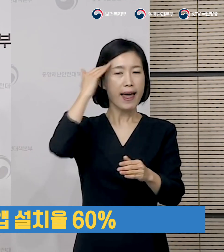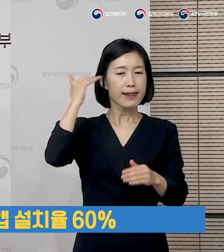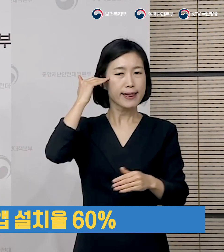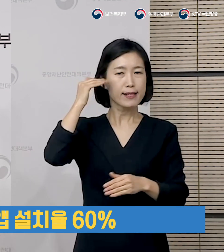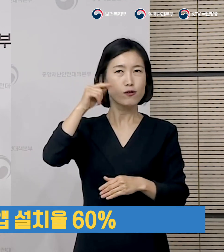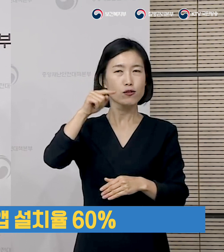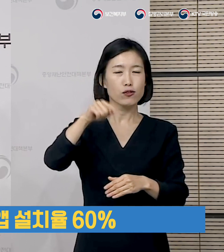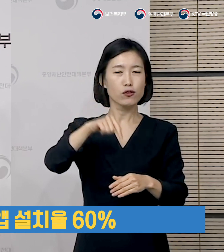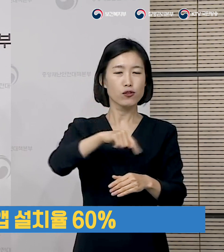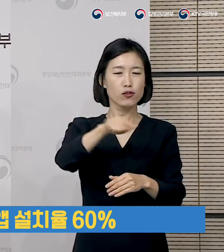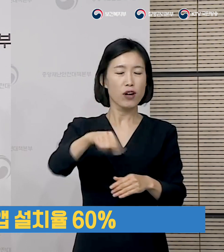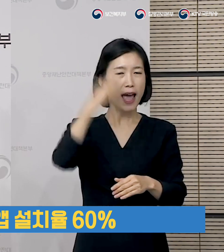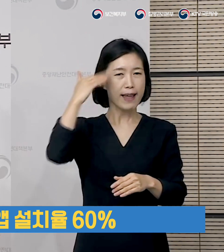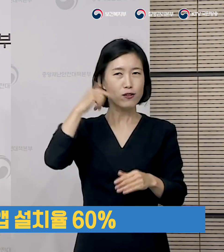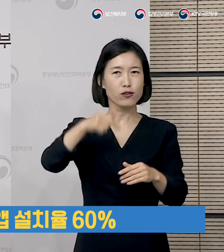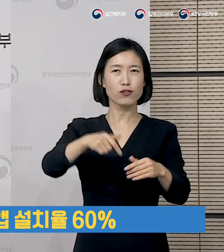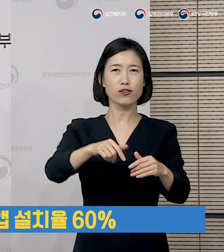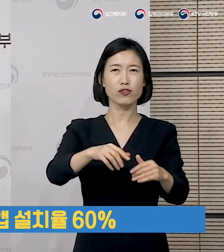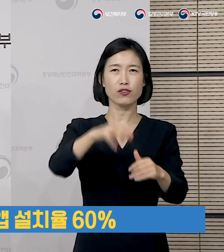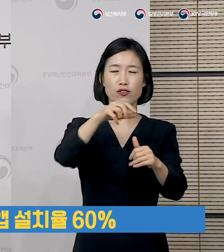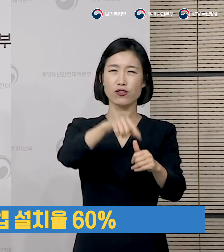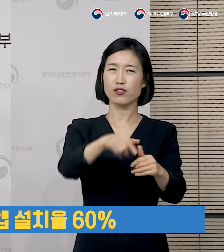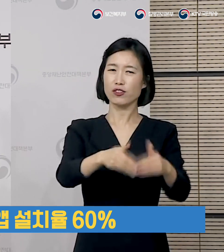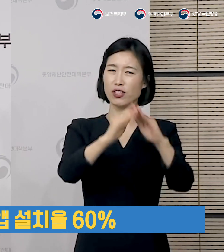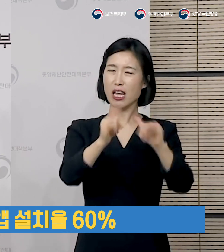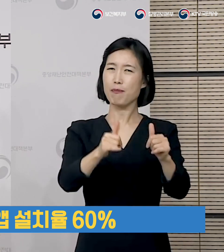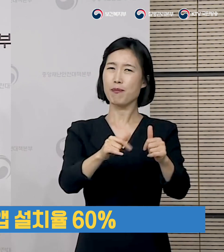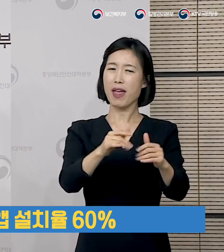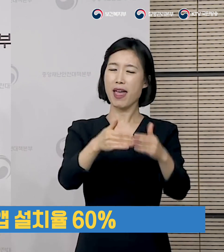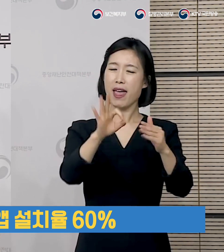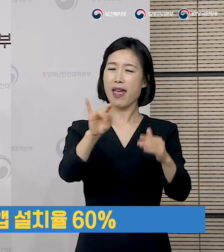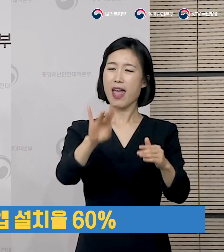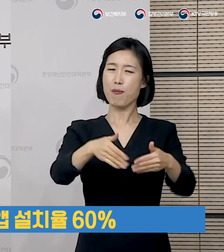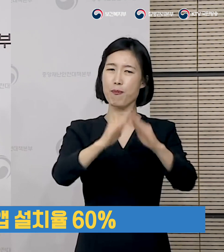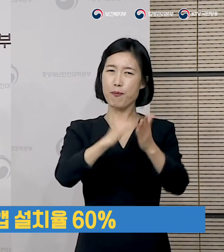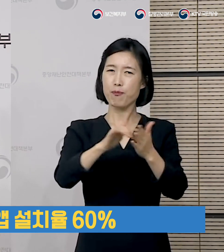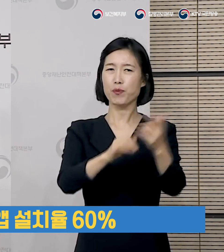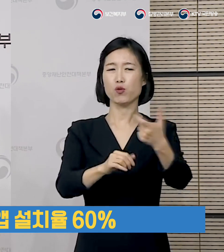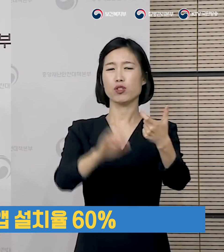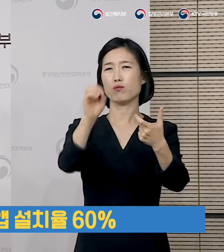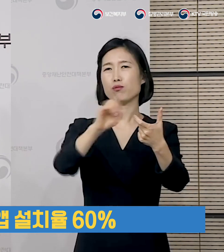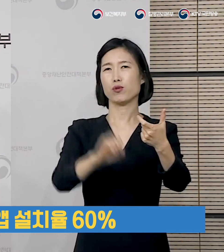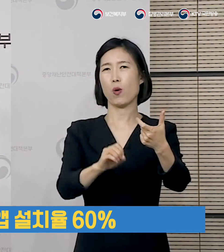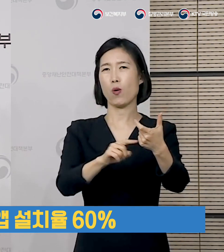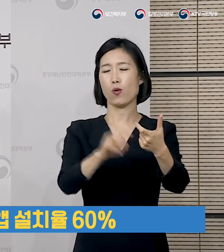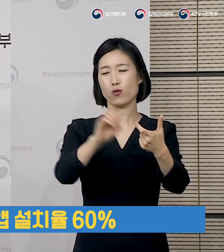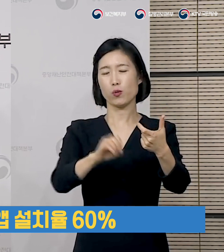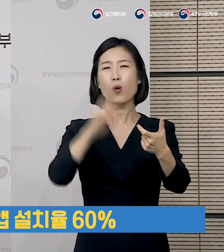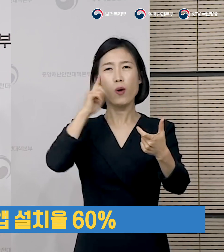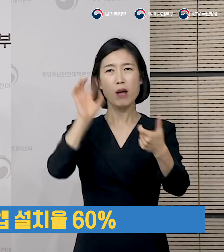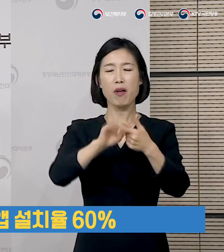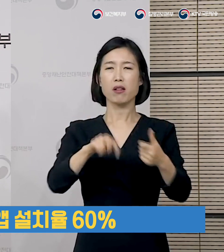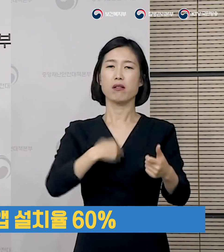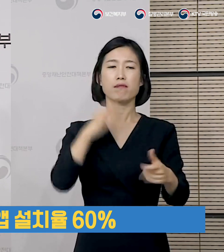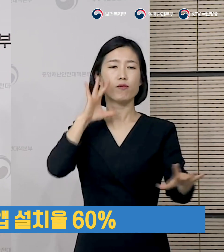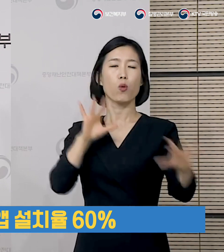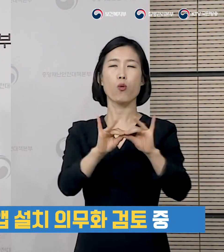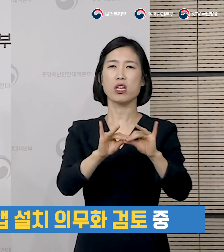발생 자가격리자의 경우에는 앱 설치율이 60%를 조금 넘기고 있는데, 이거는 동의에 기반해서